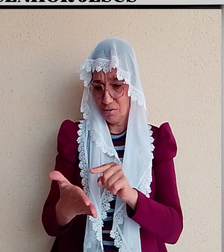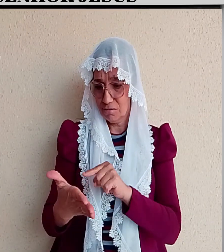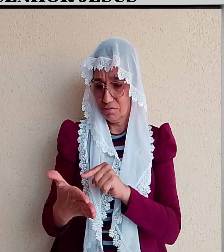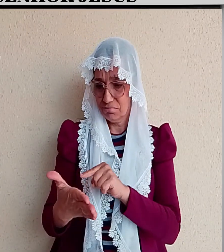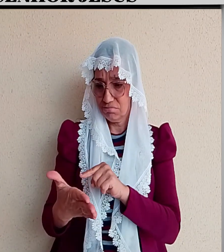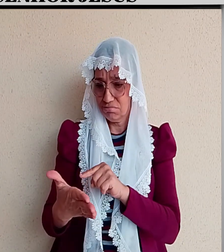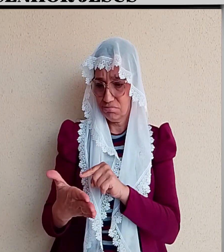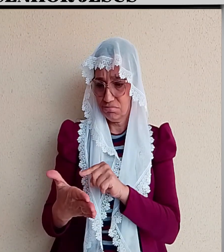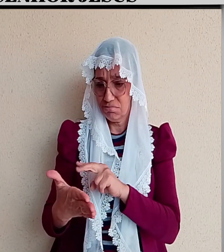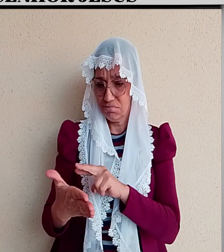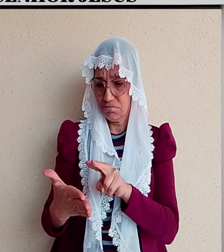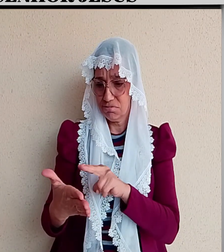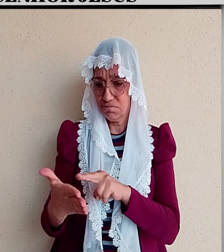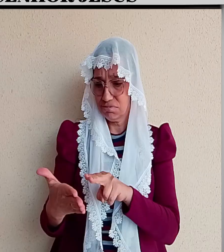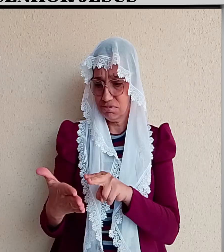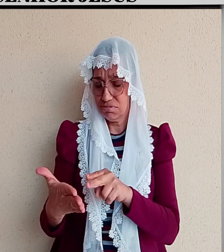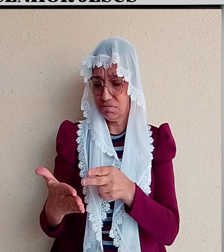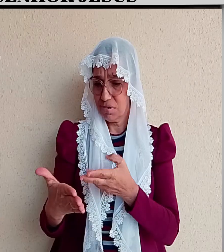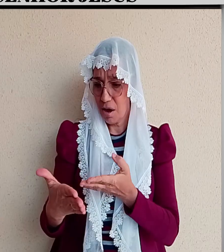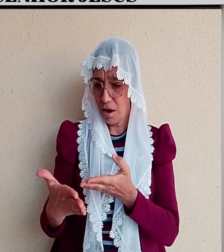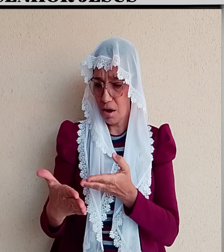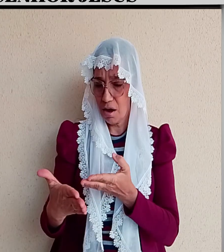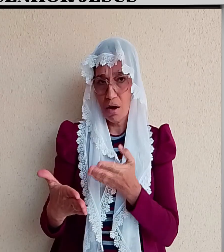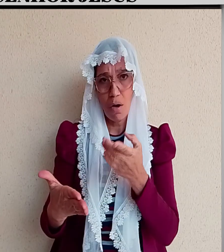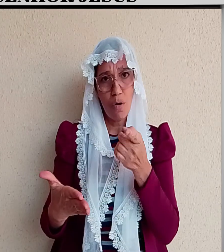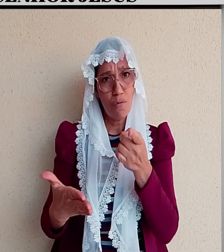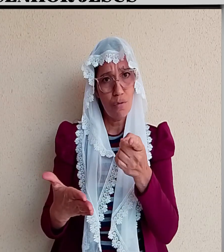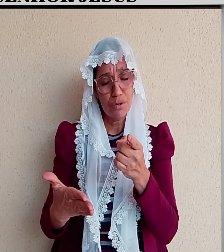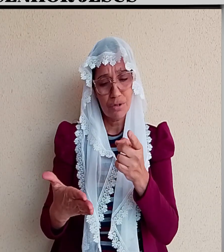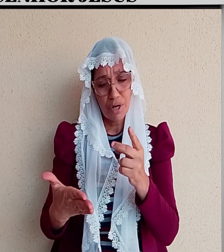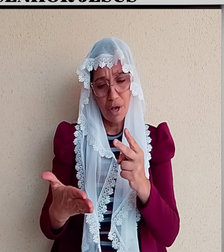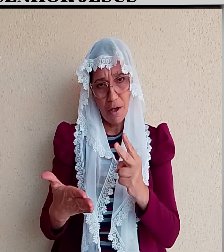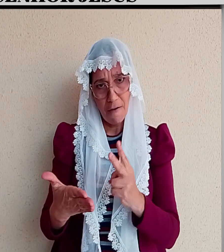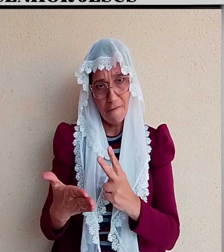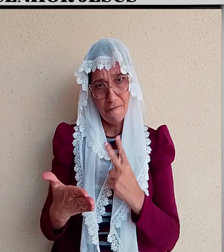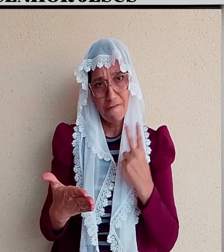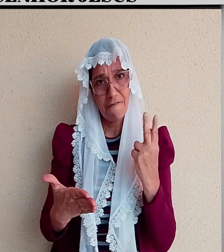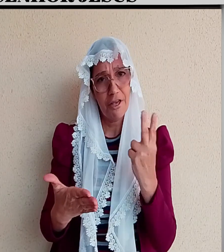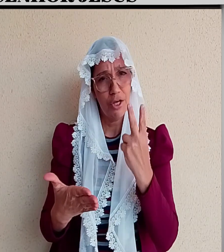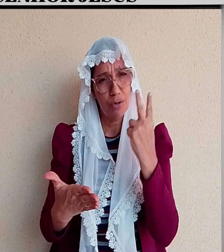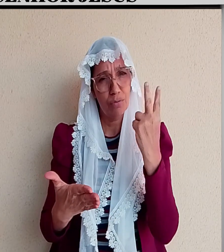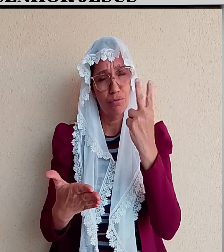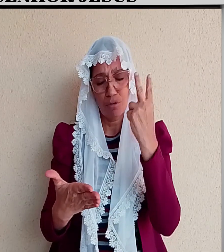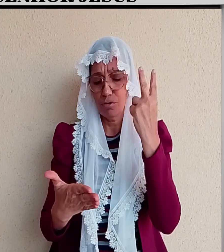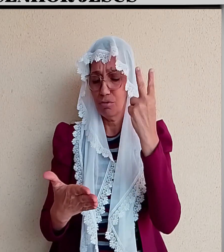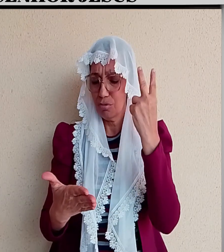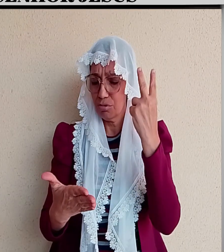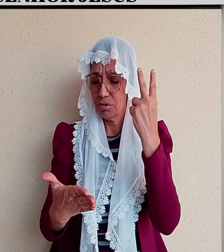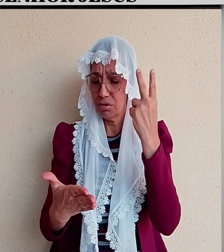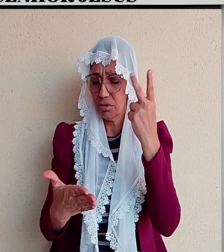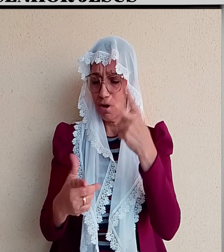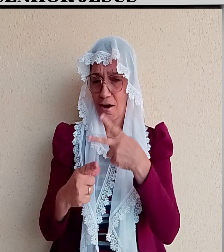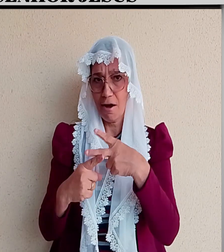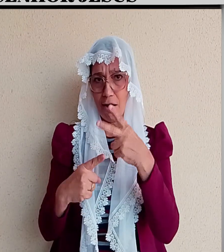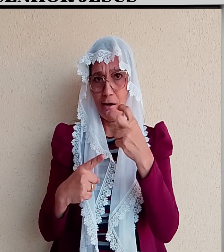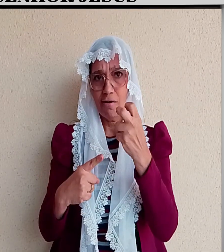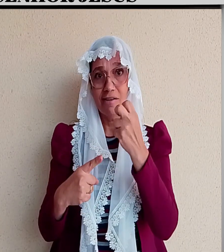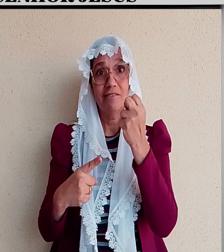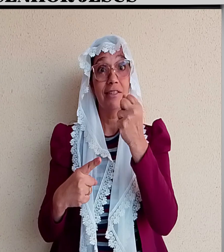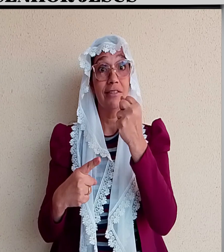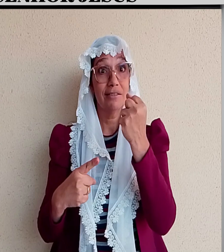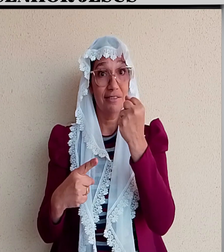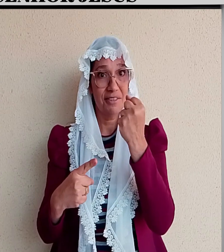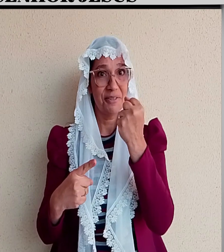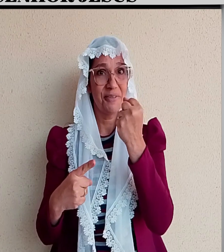que você saiu como vencedor, aleluia, com a bandeira da vitória na mão. Aleluia, Jesus. Aleluia, o teu